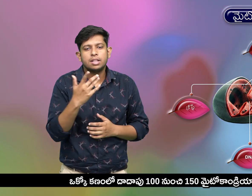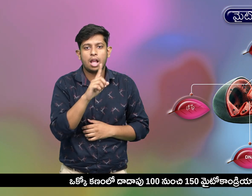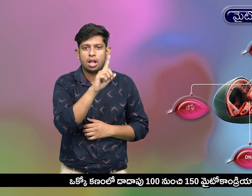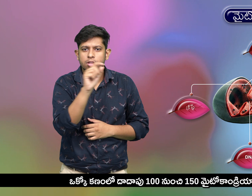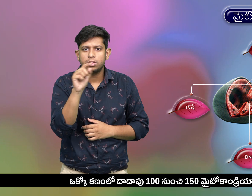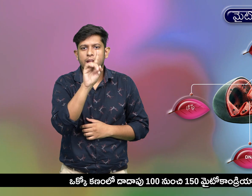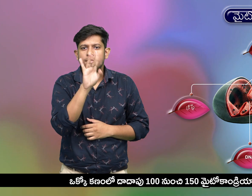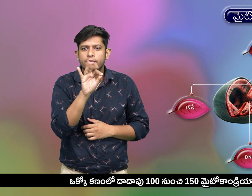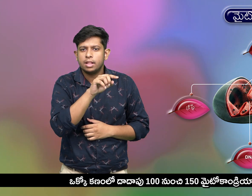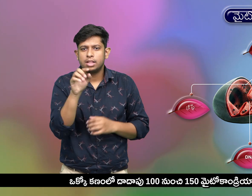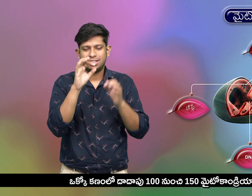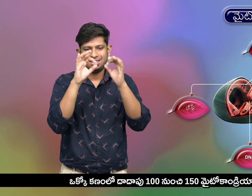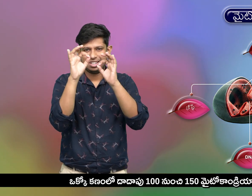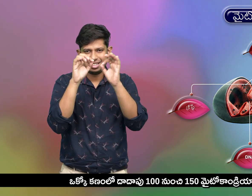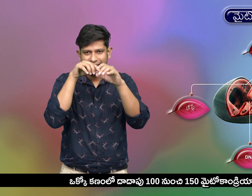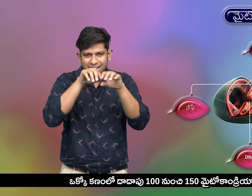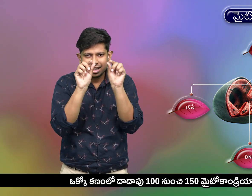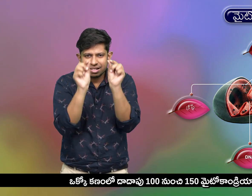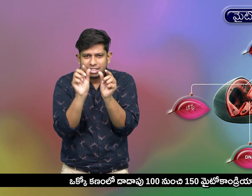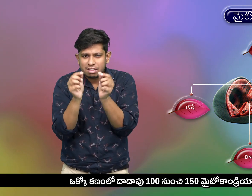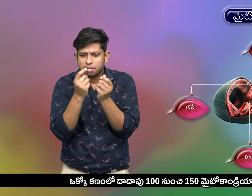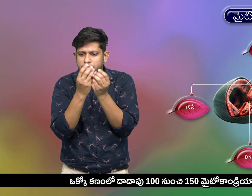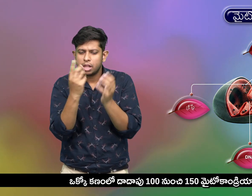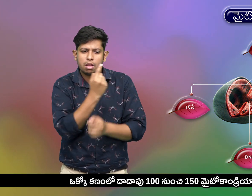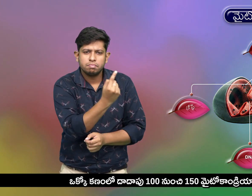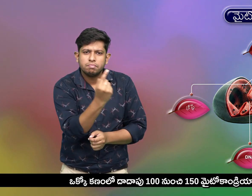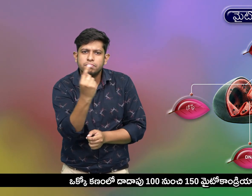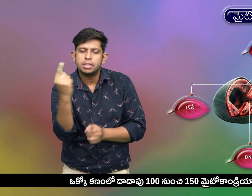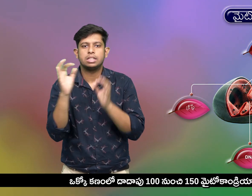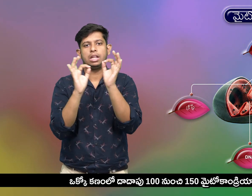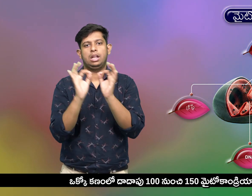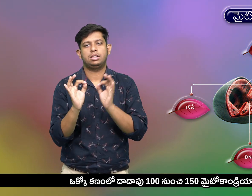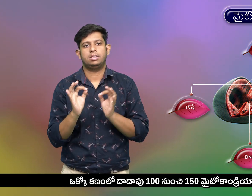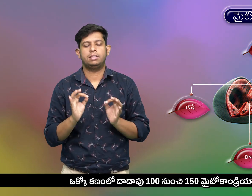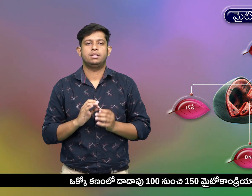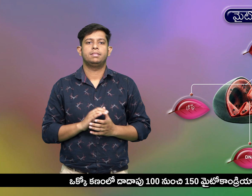ఒక్కో కణంలో దాదాపు 100 నుంచి 150 మైటోకాండ్రియా ఉంటాయి.